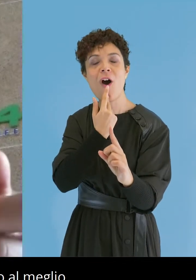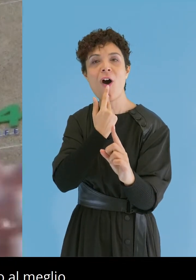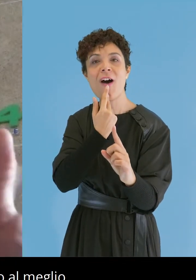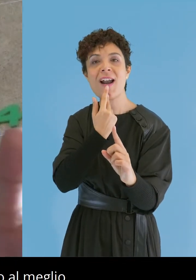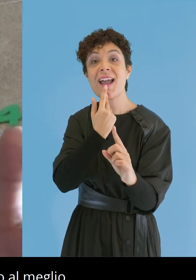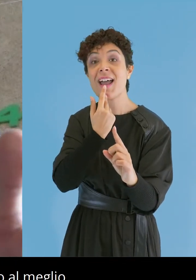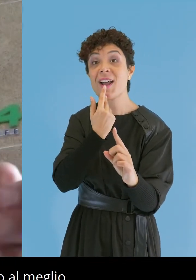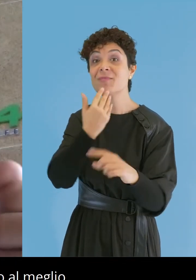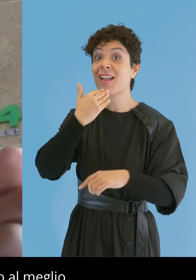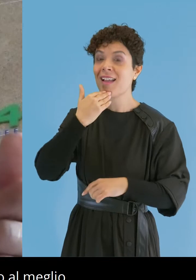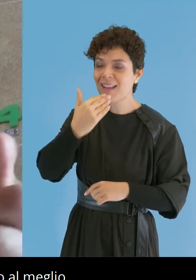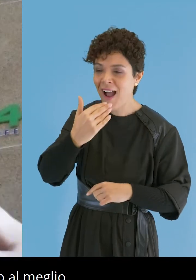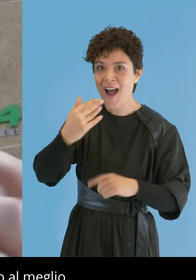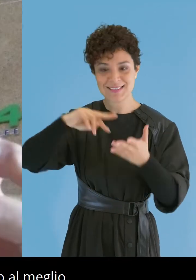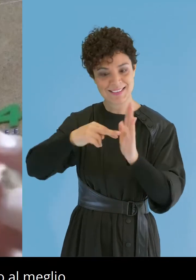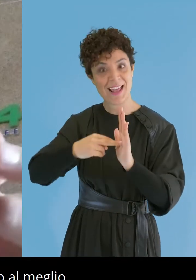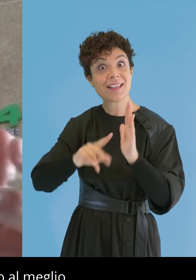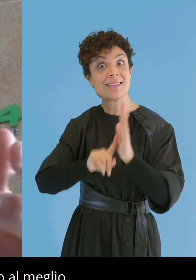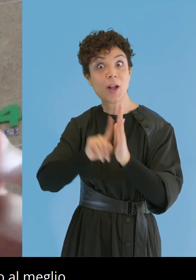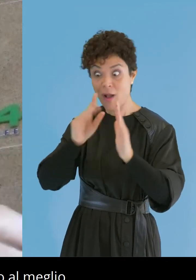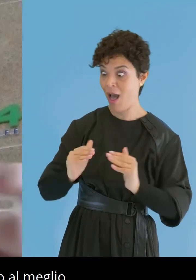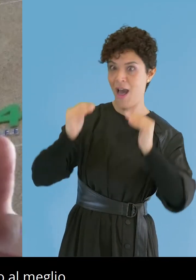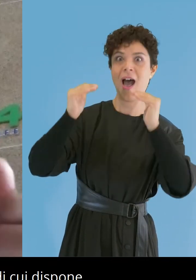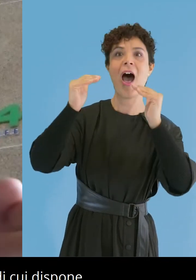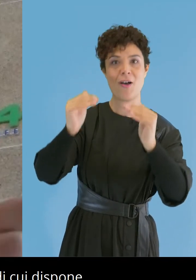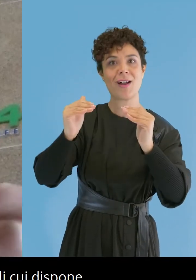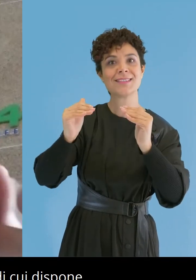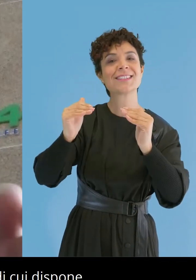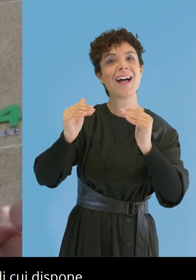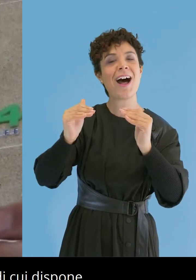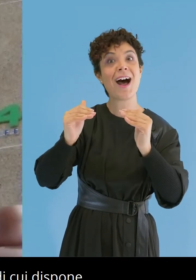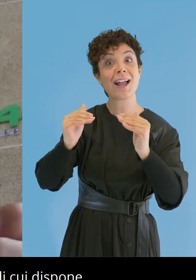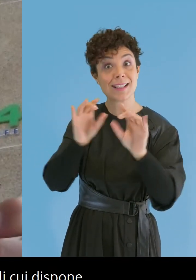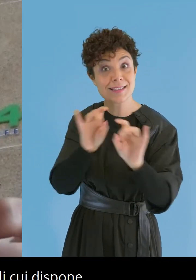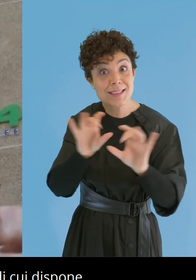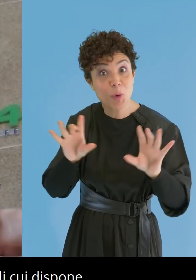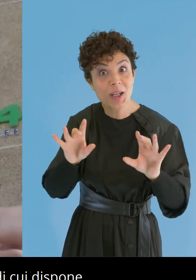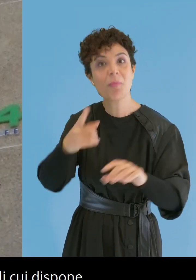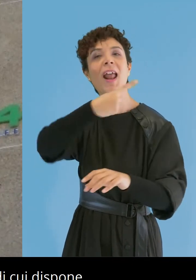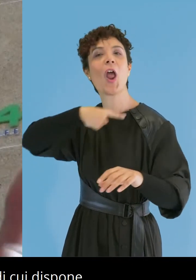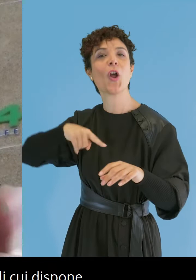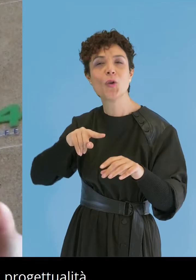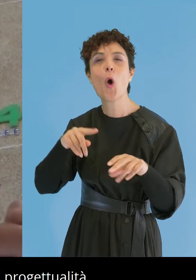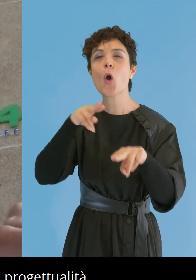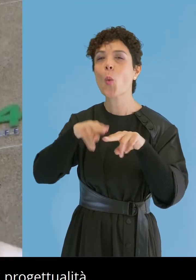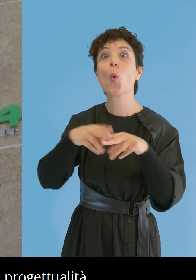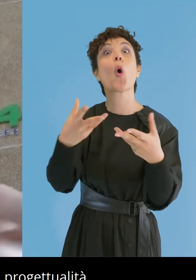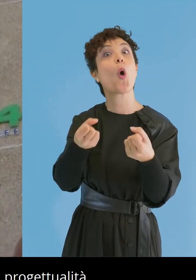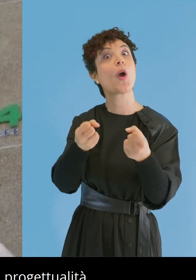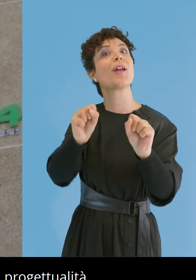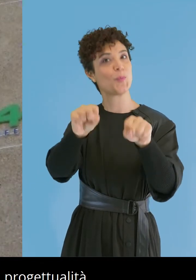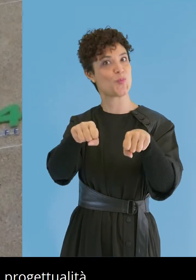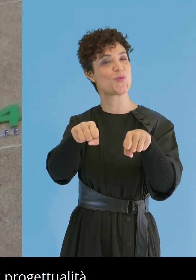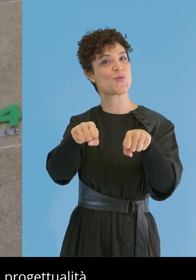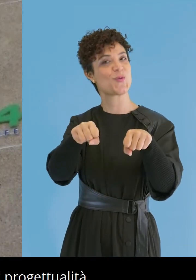CRS4 cerca di raggiungere sfruttando al meglio tutte le tecnologie più avanzate di cui dispone e mette a frutto